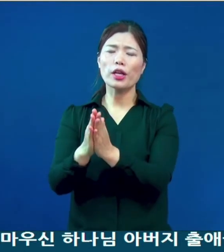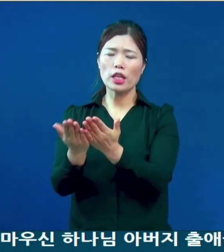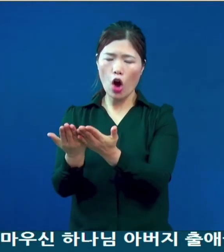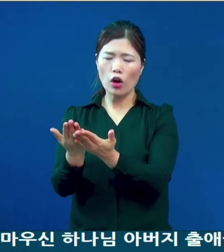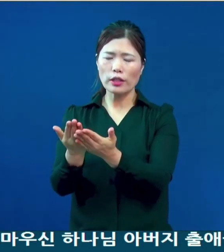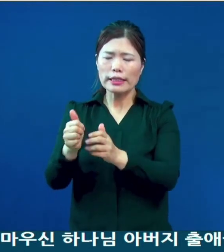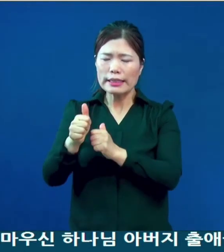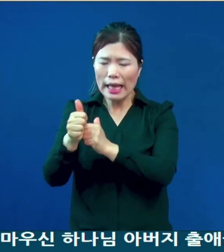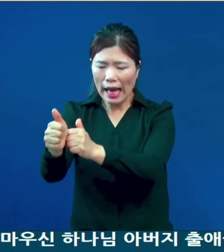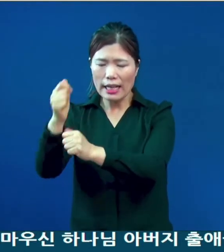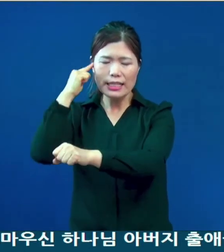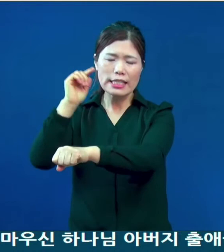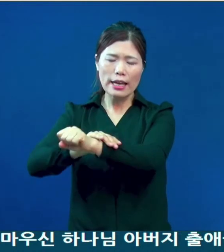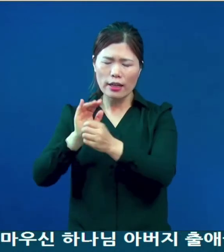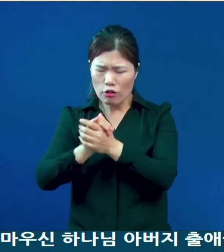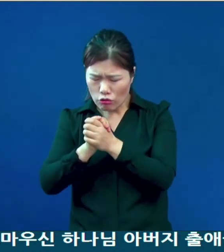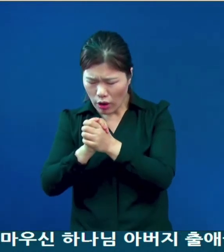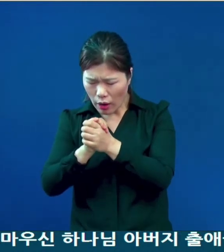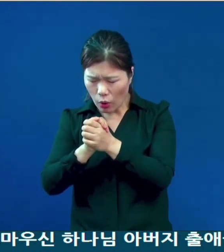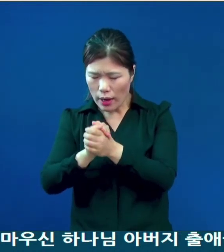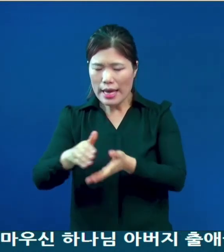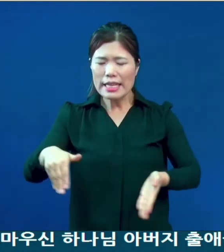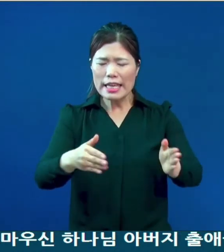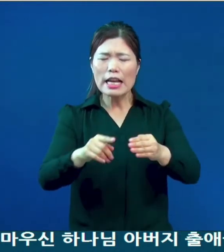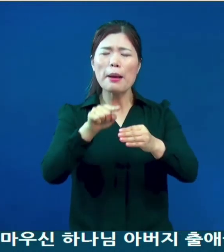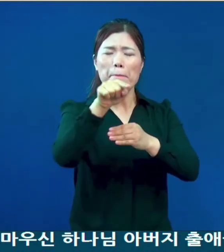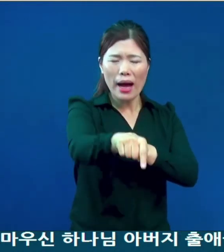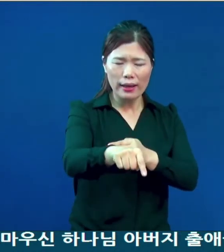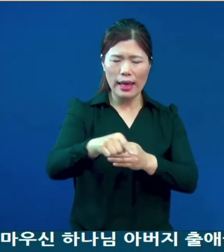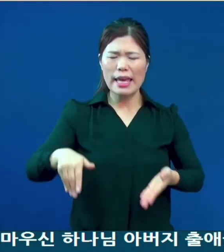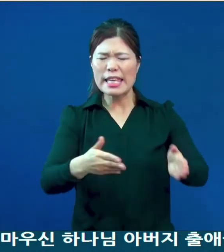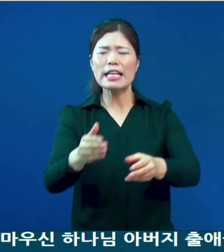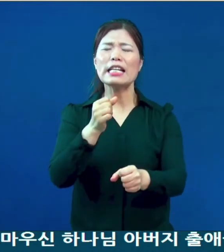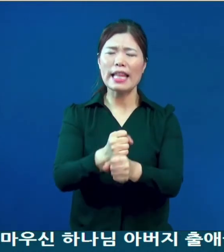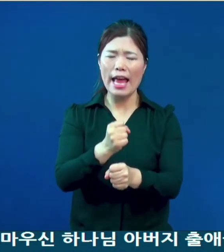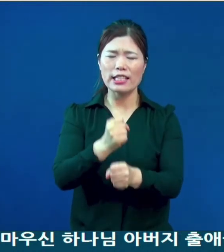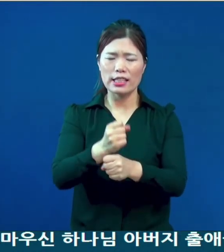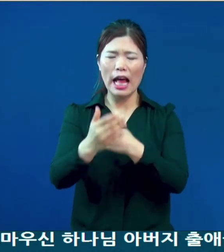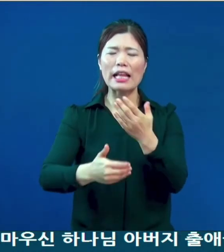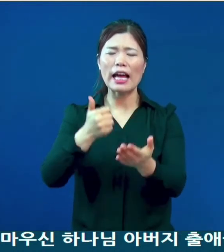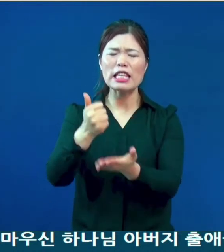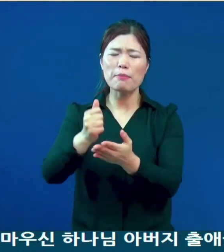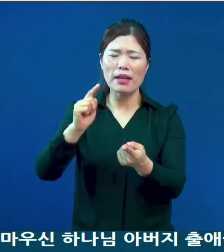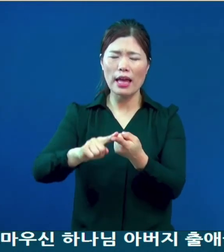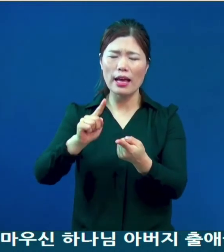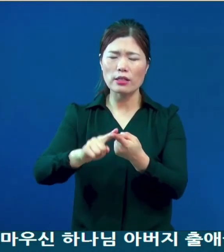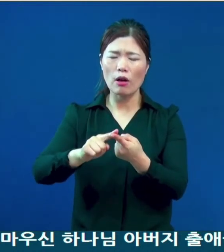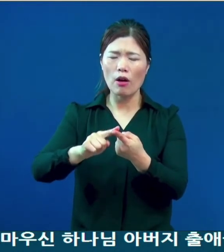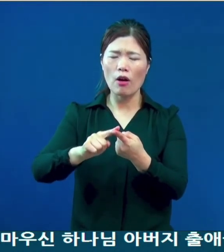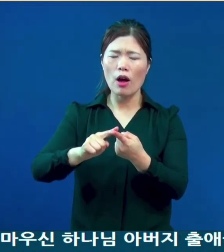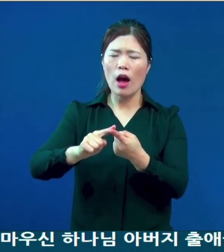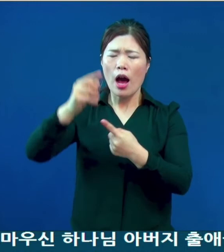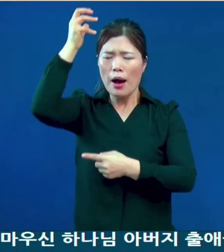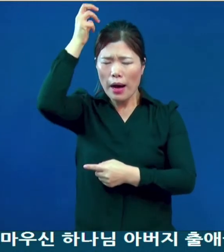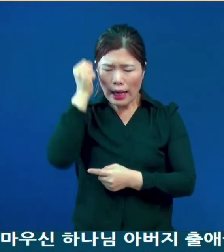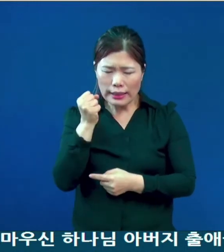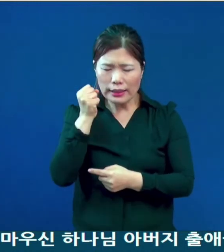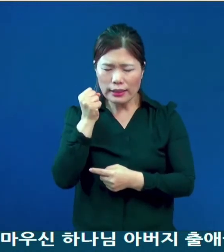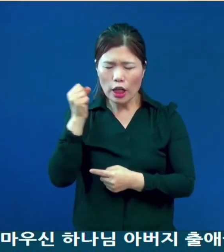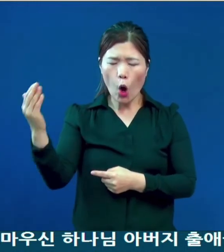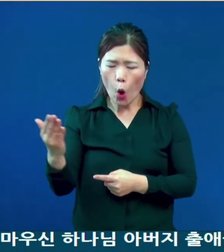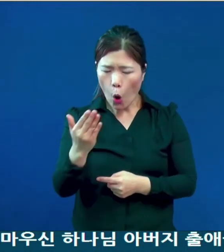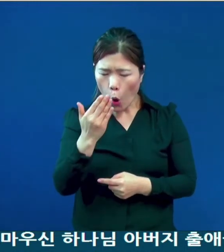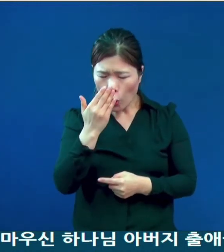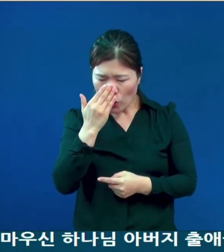지혜를 구함으로 길 밖에 길을 내시는 하나님, 그 하나님을 목도하는 거룩의 발걸음으로 나아가는